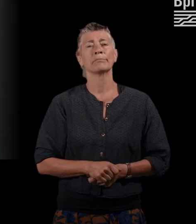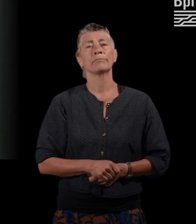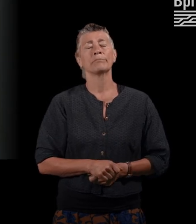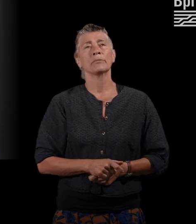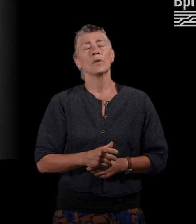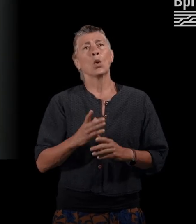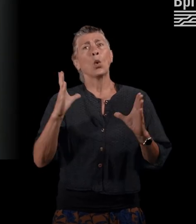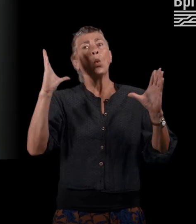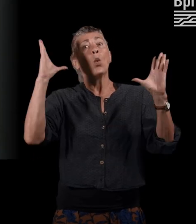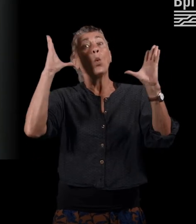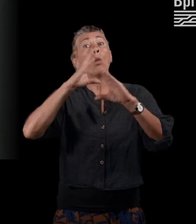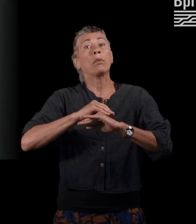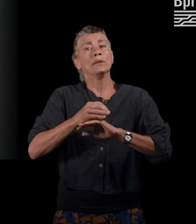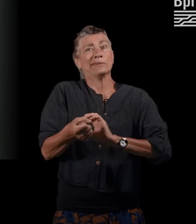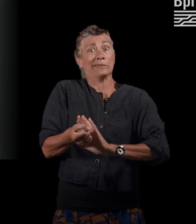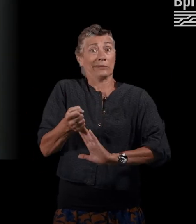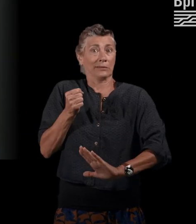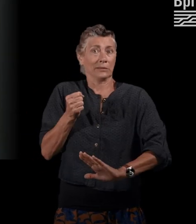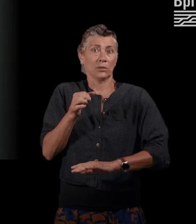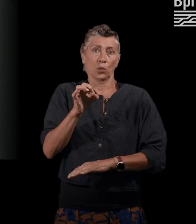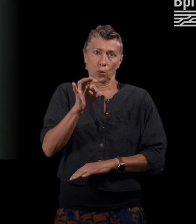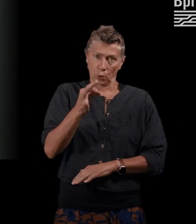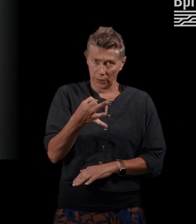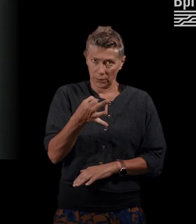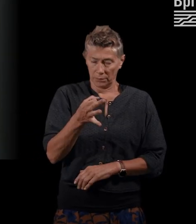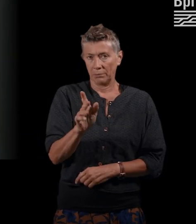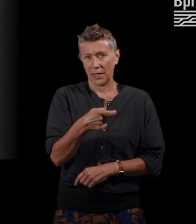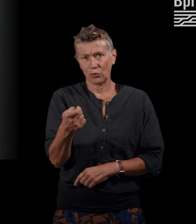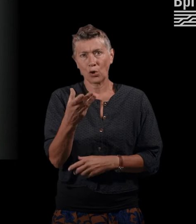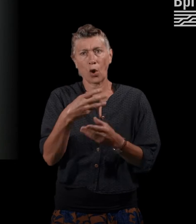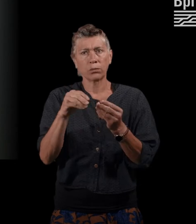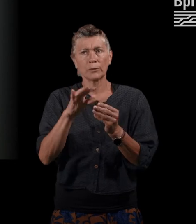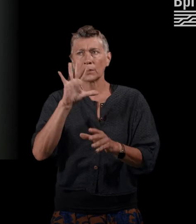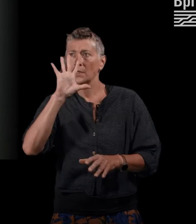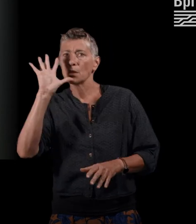Ralentir l'oubli, bien sûr, et surtout, surtout fixer,